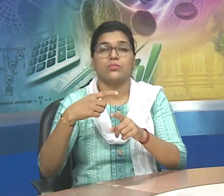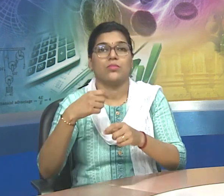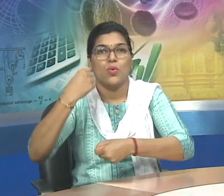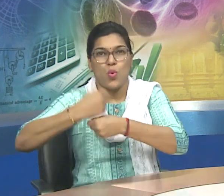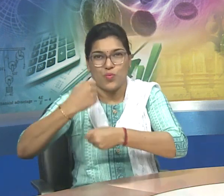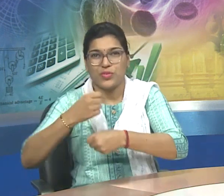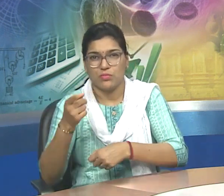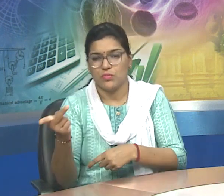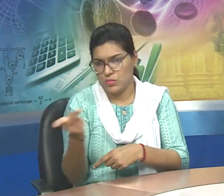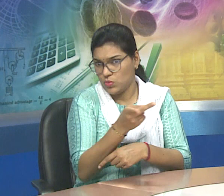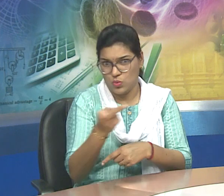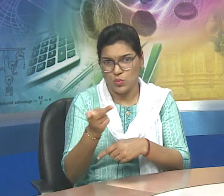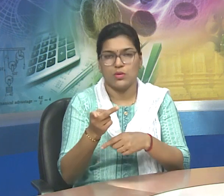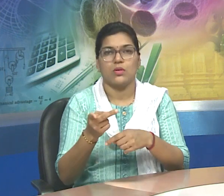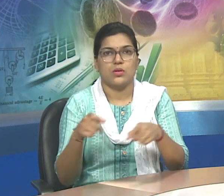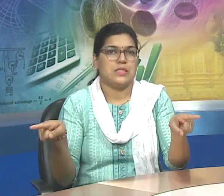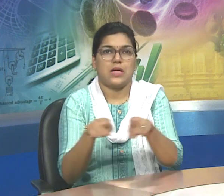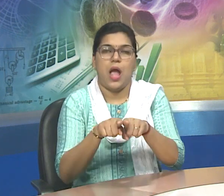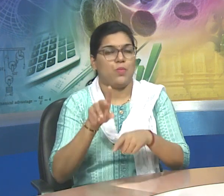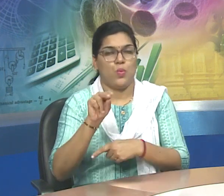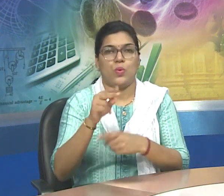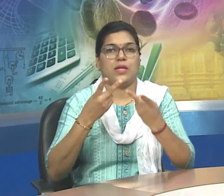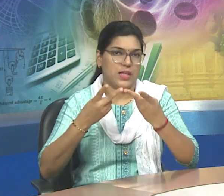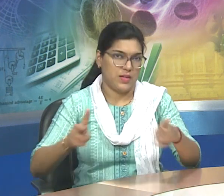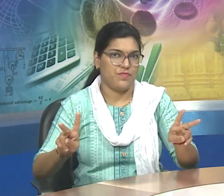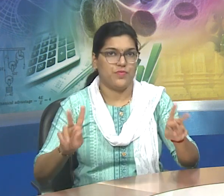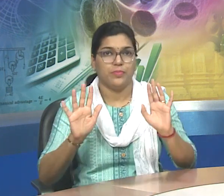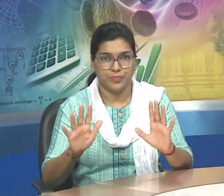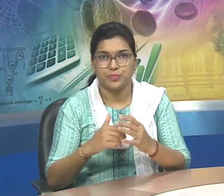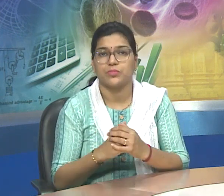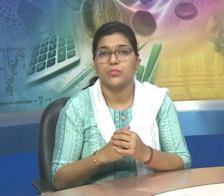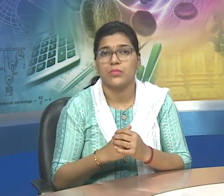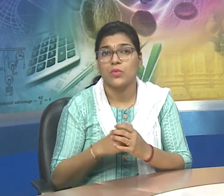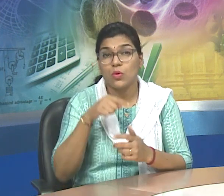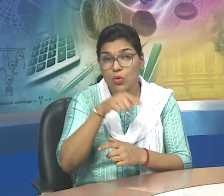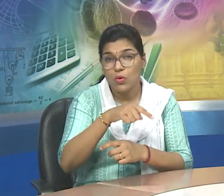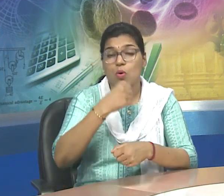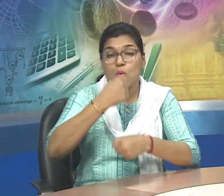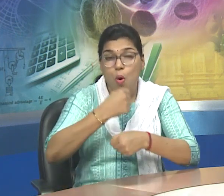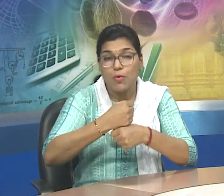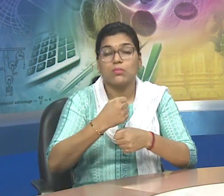स्टेट्स और गवर्नमेंट अर्थात राज्य और सरकार की बात करें तो ये दोनों एक समान नहीं हैं।